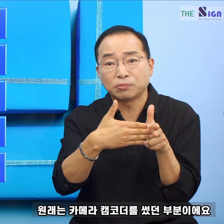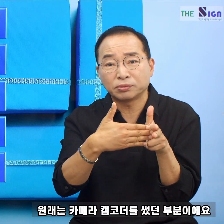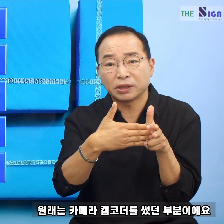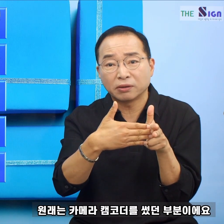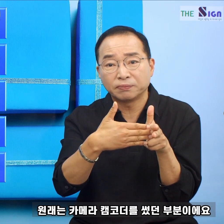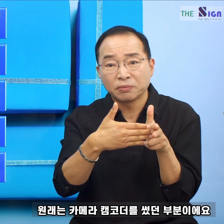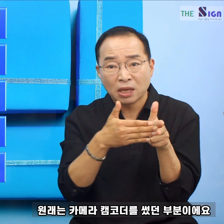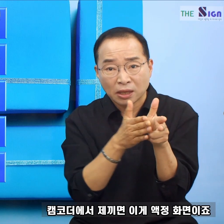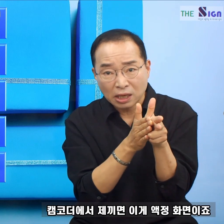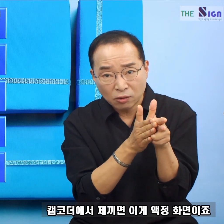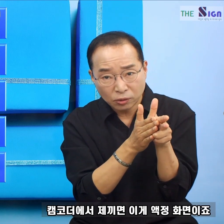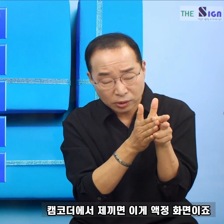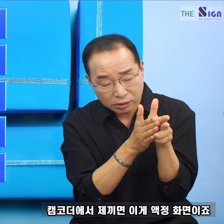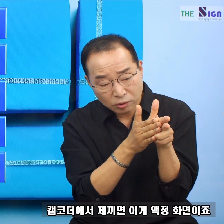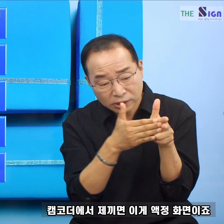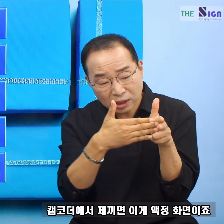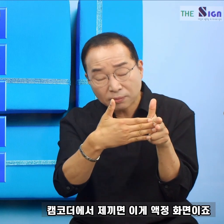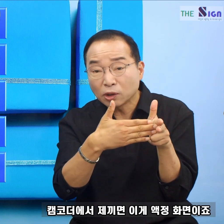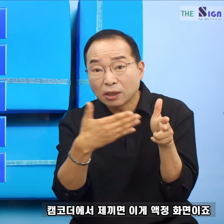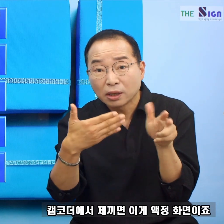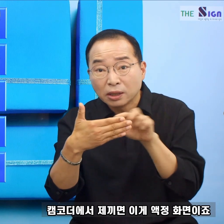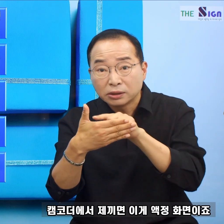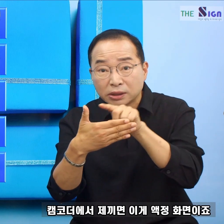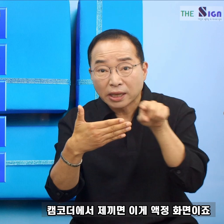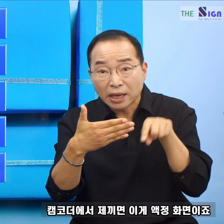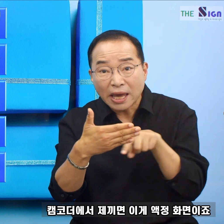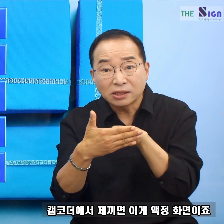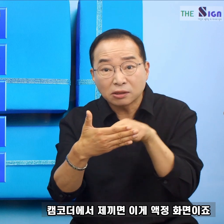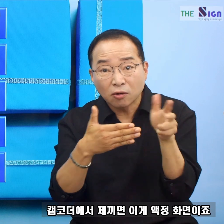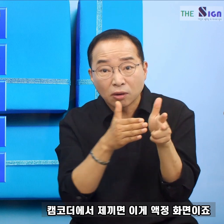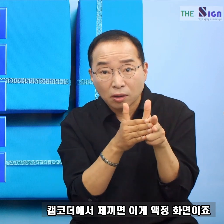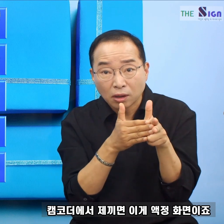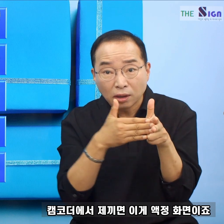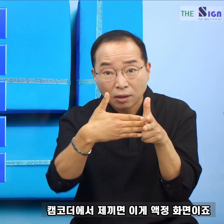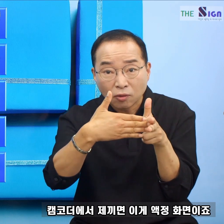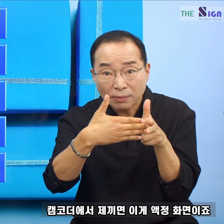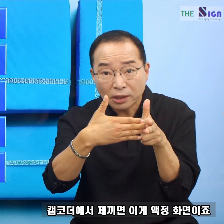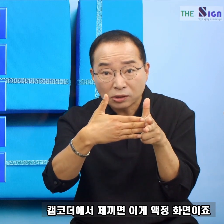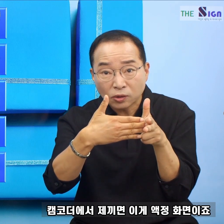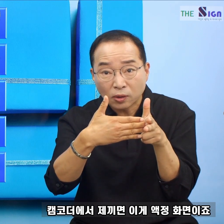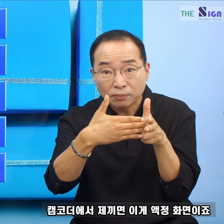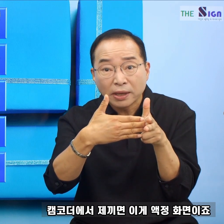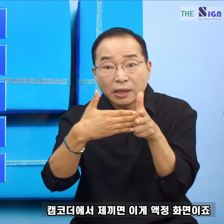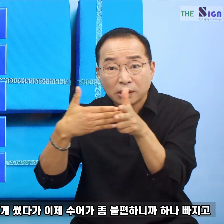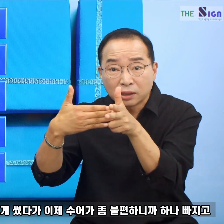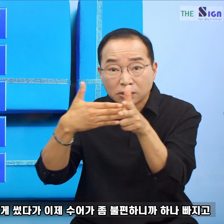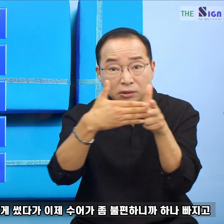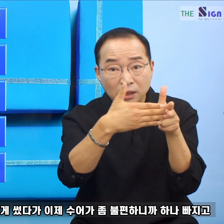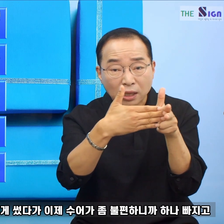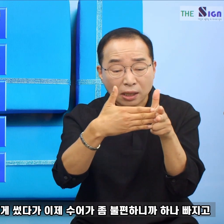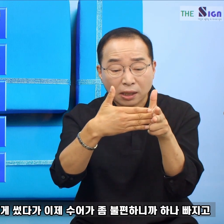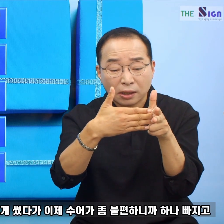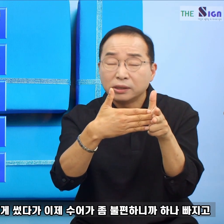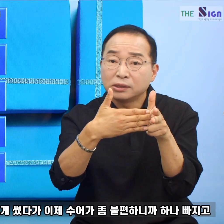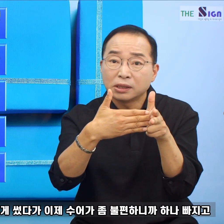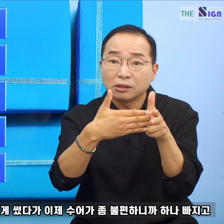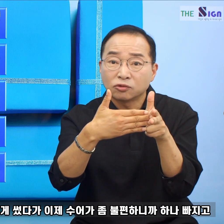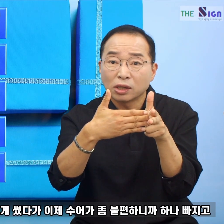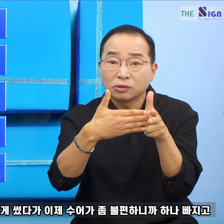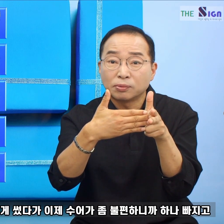부분이에요. 캠코더에서 제끼면 이게 이제 액정 화면이죠. 이렇게 썼다가 이제 수화가 좀